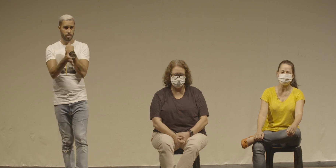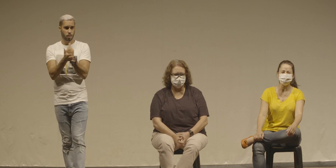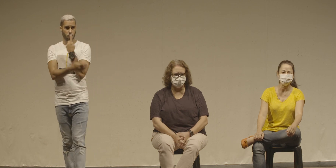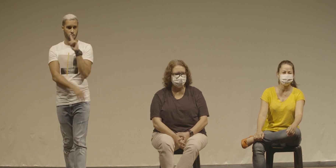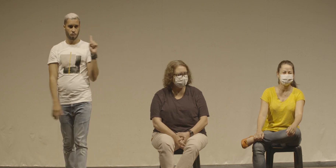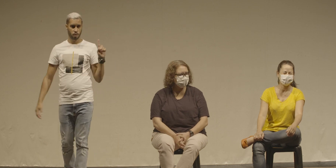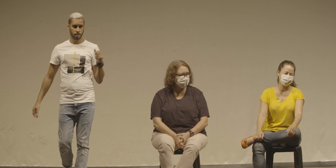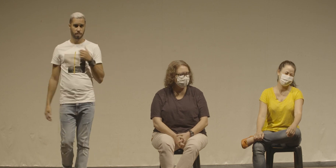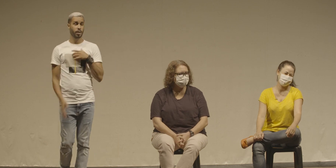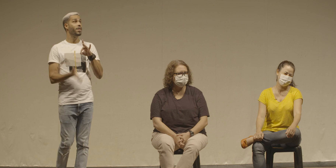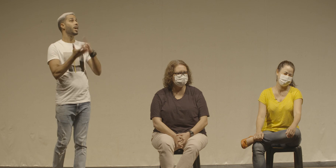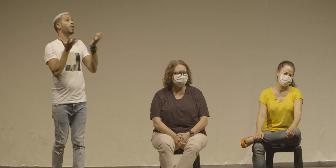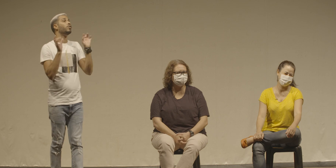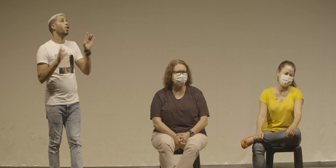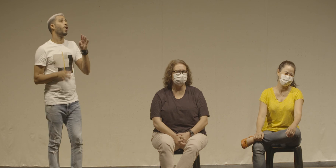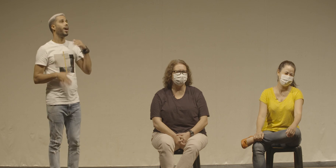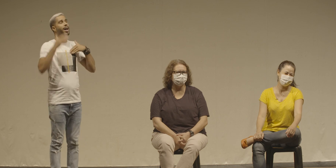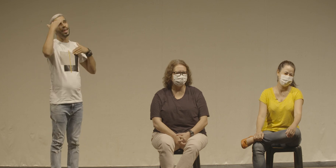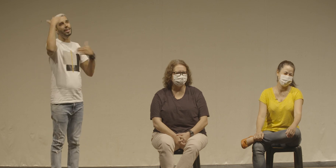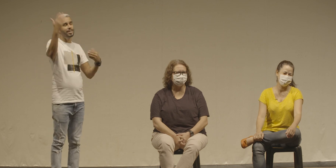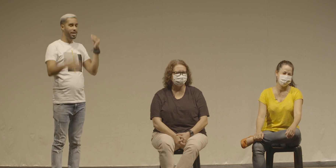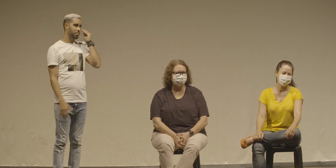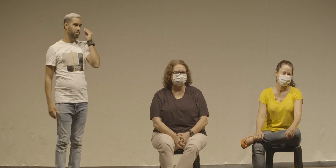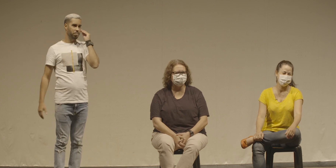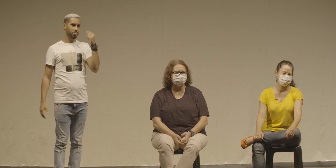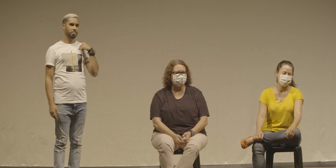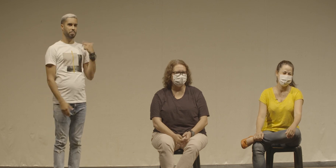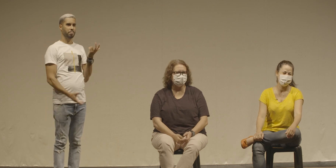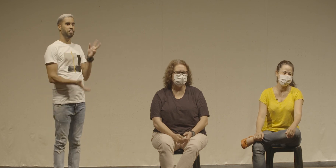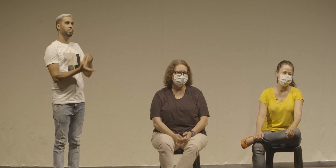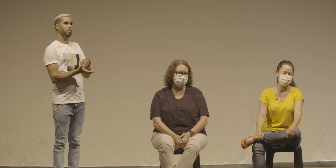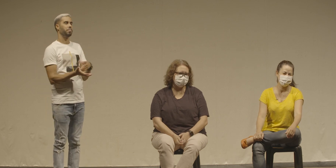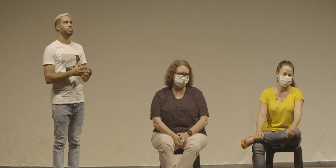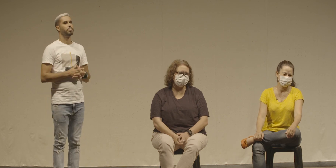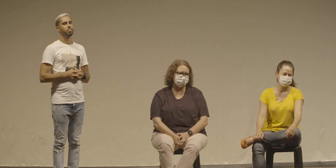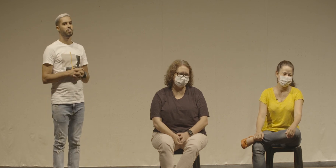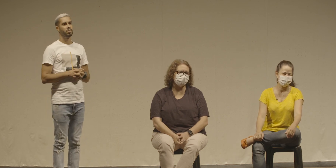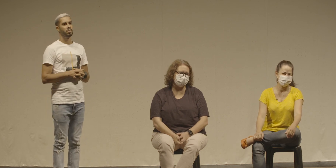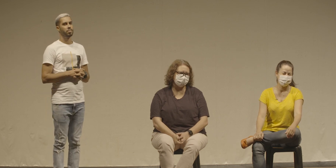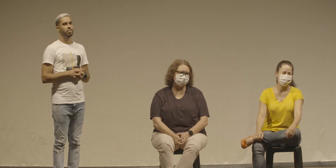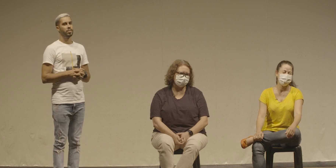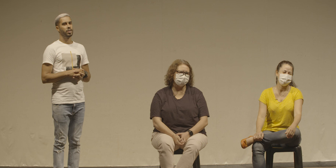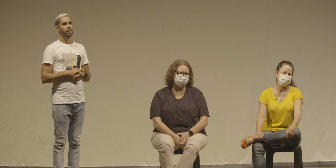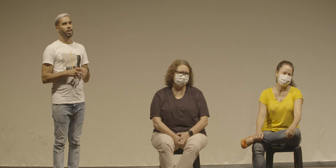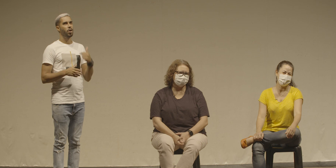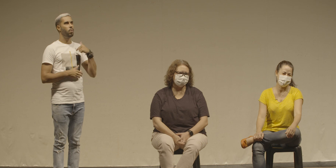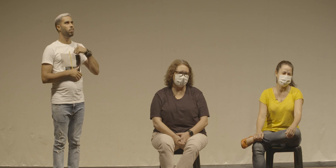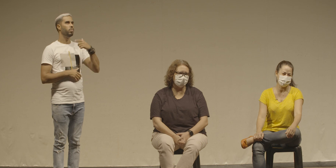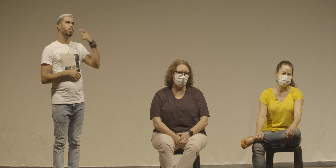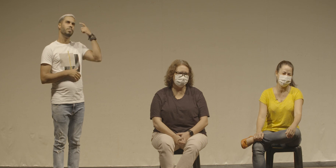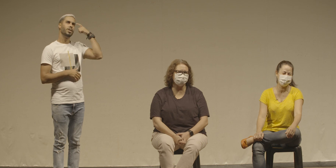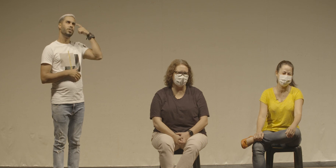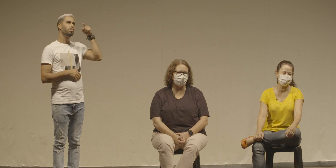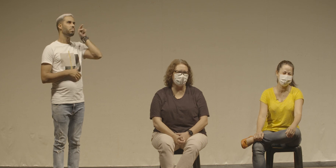Não? Eu só quero agradecer a oportunidade, porque foi, nossa, assim, muito maior do que a expectativa que eu tinha. Foi muito bom. Ai, que